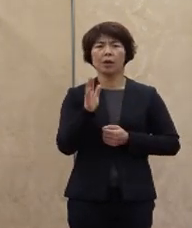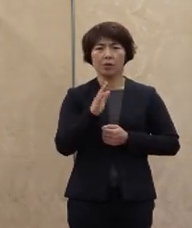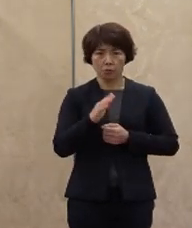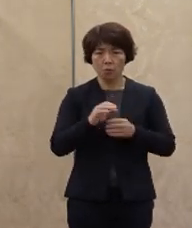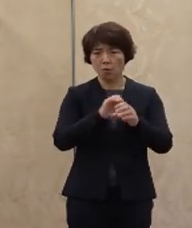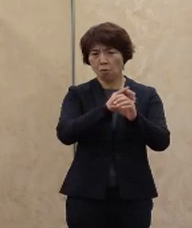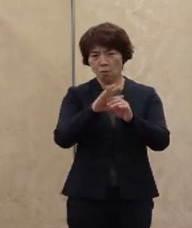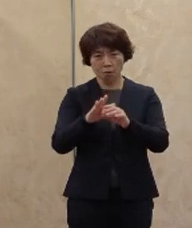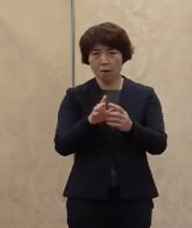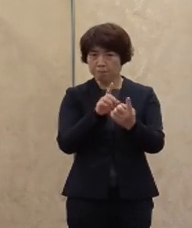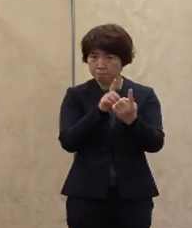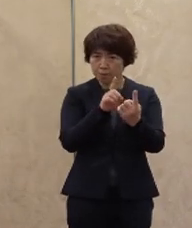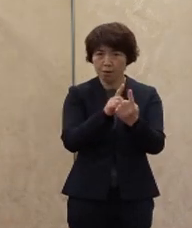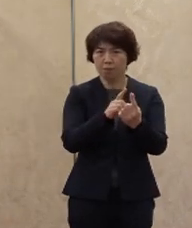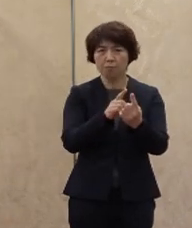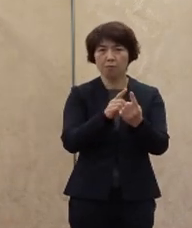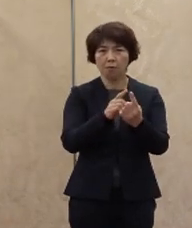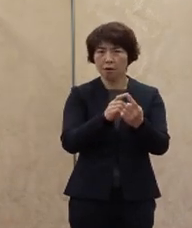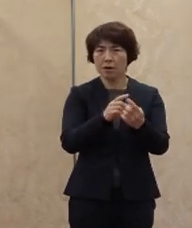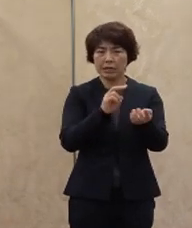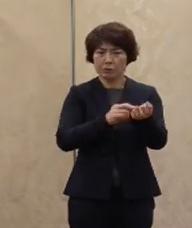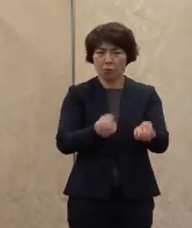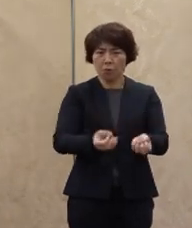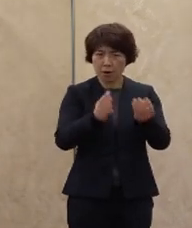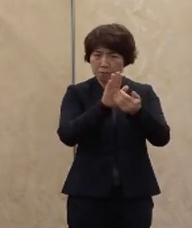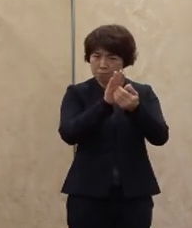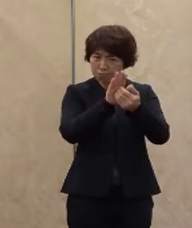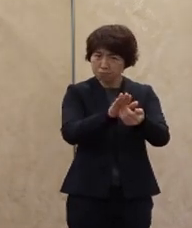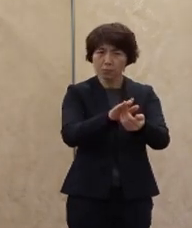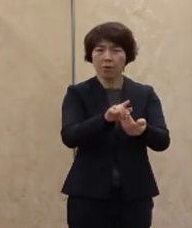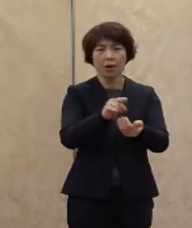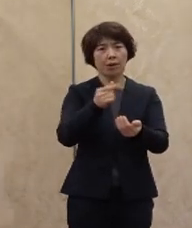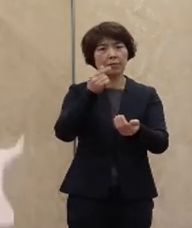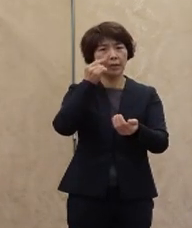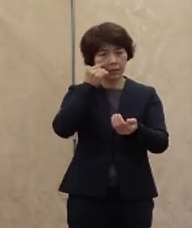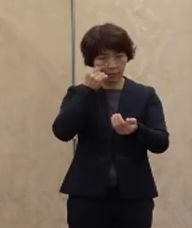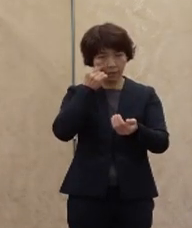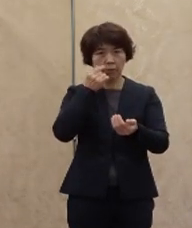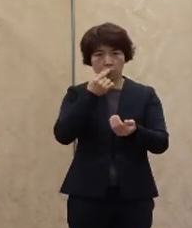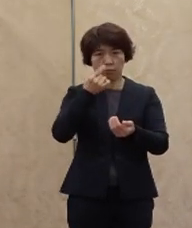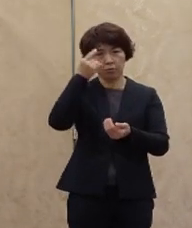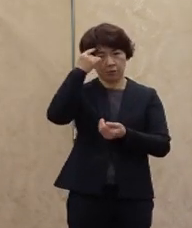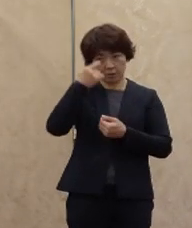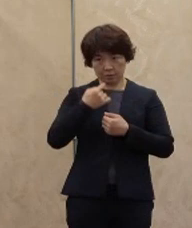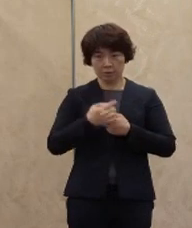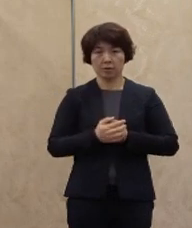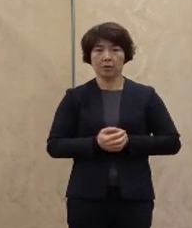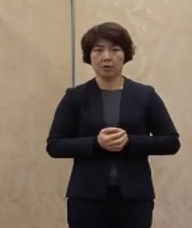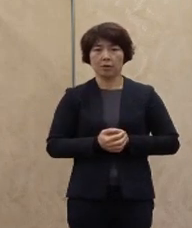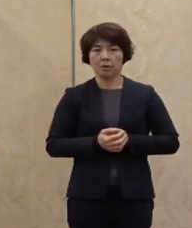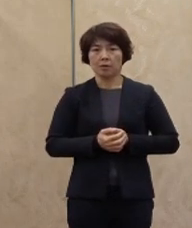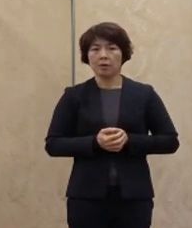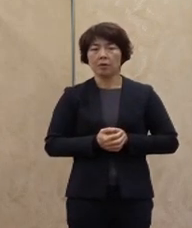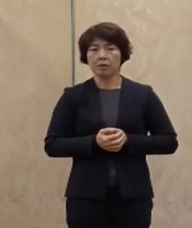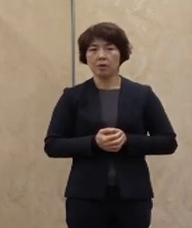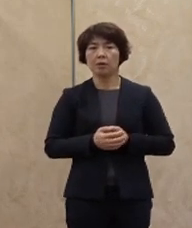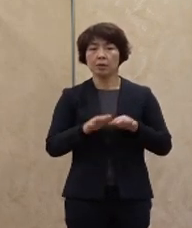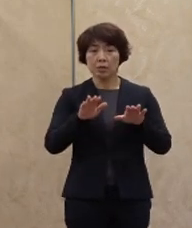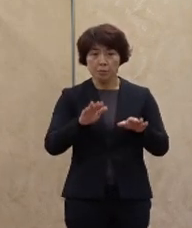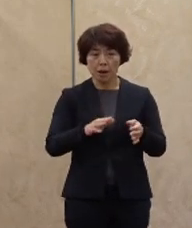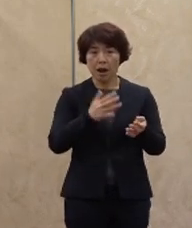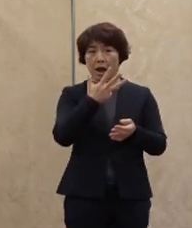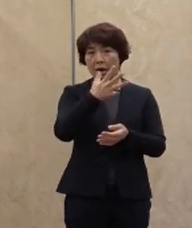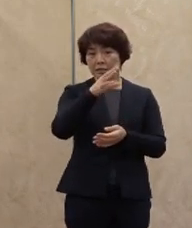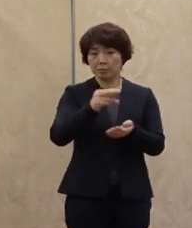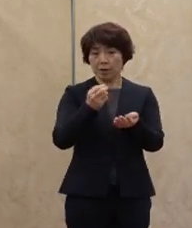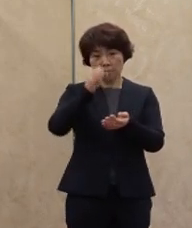かというのが僕自身 の問題意識です。まあ、ちなみに大阪の全体の病床でいくと8万病床あるわけ